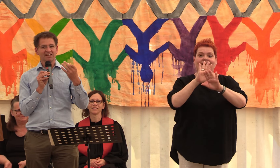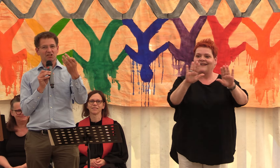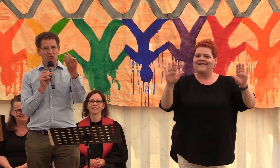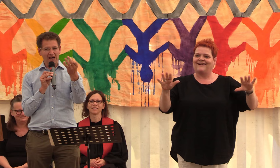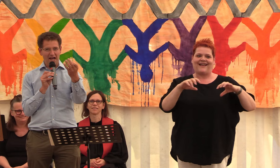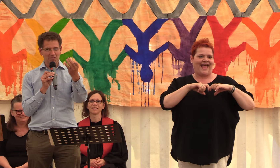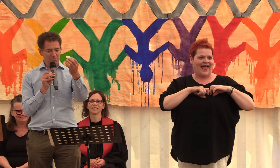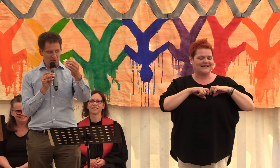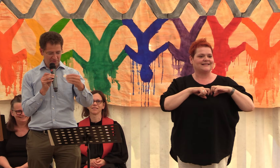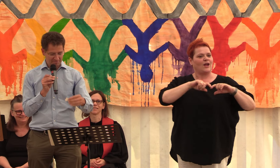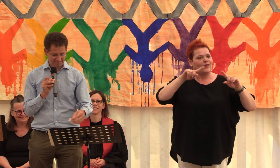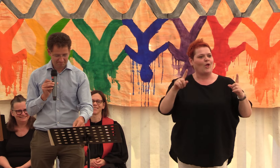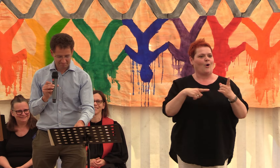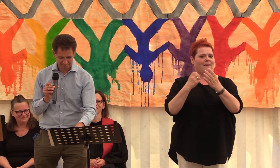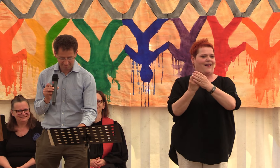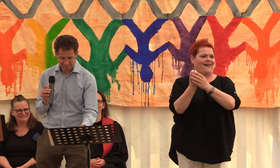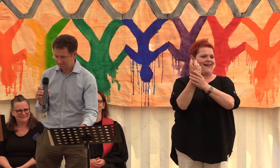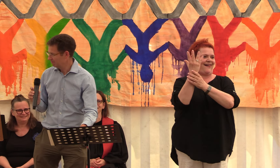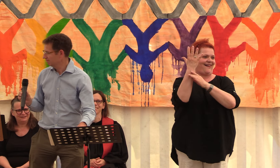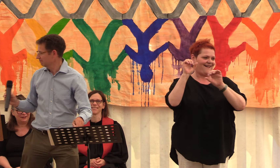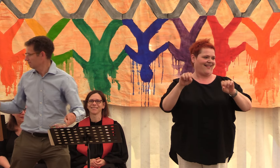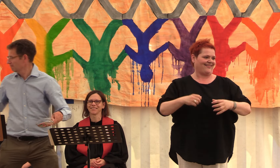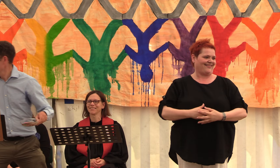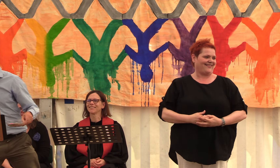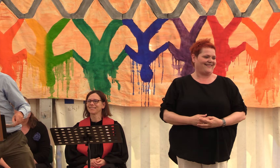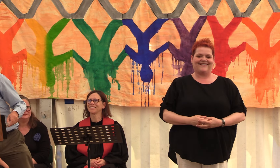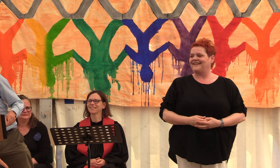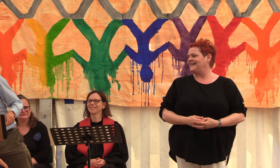Herz noch einmal blühen.